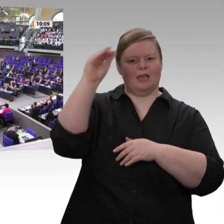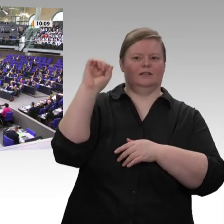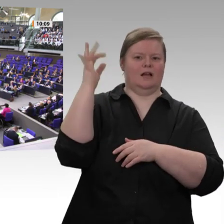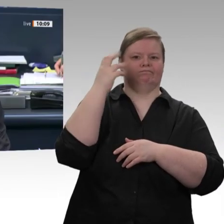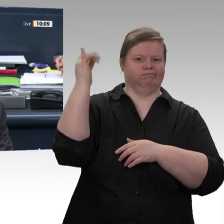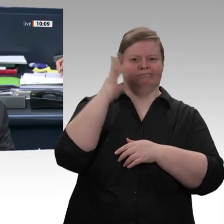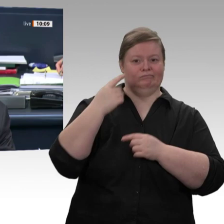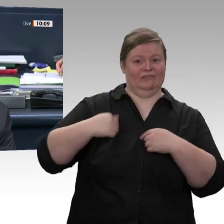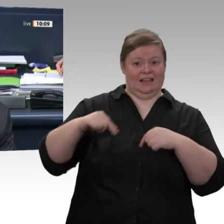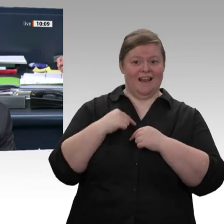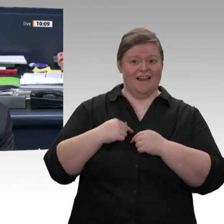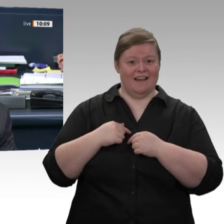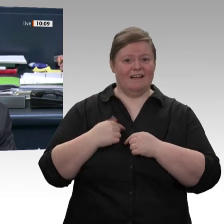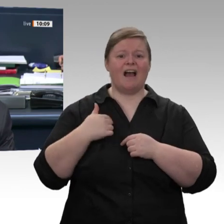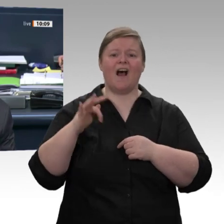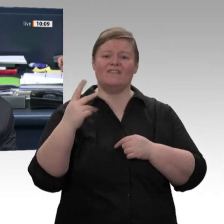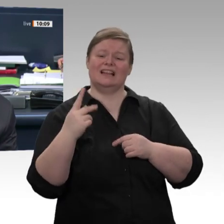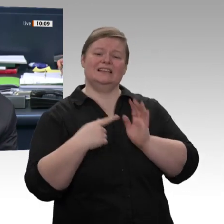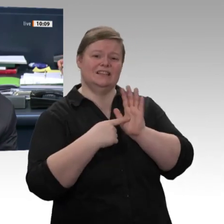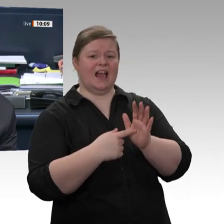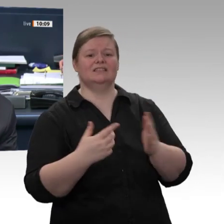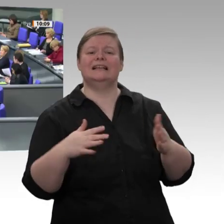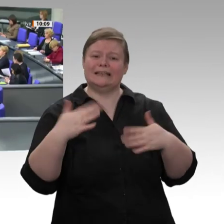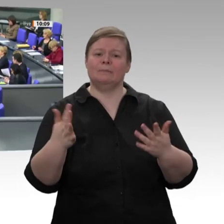Jetzt hat das Wort die Bundesjustizministerin Christine Lambrecht.